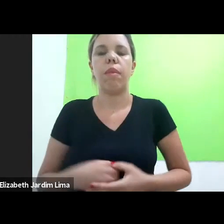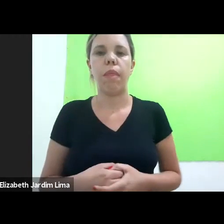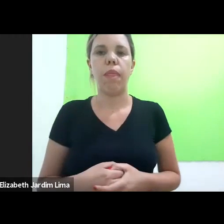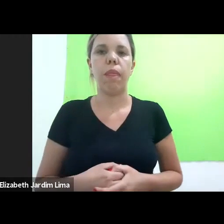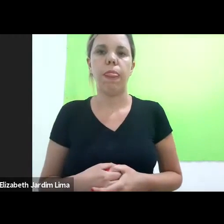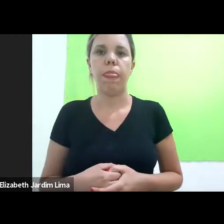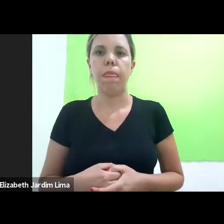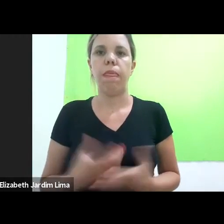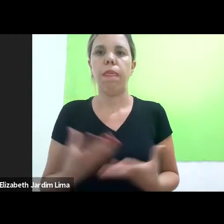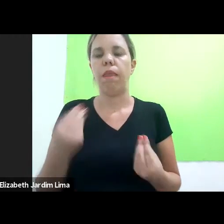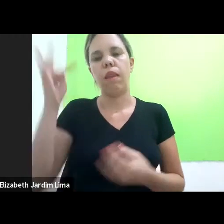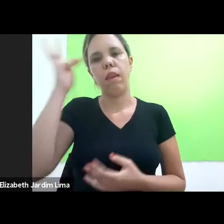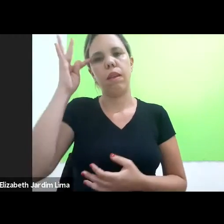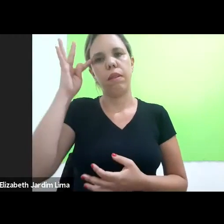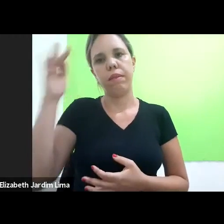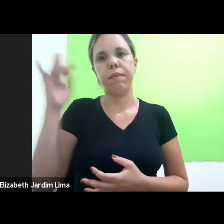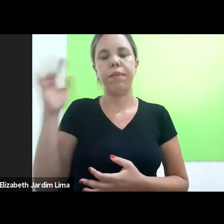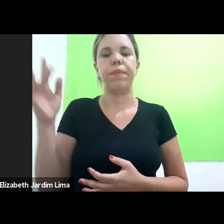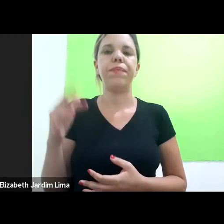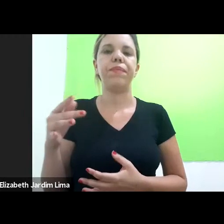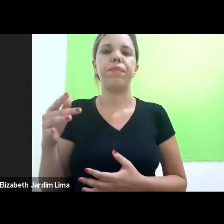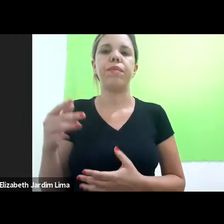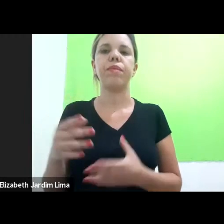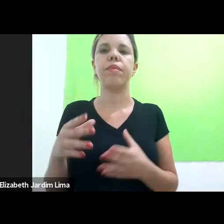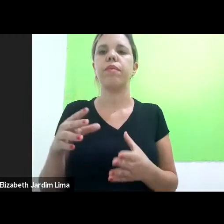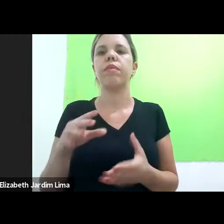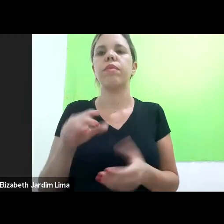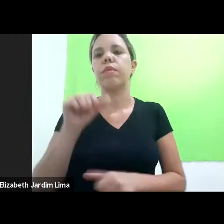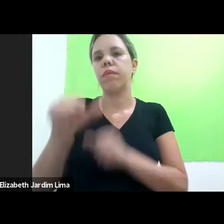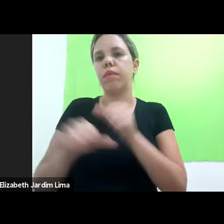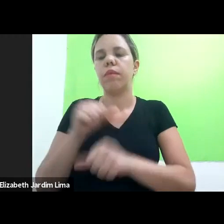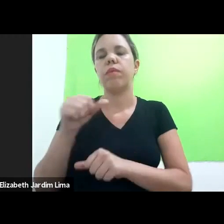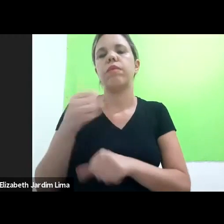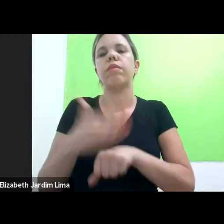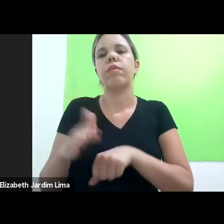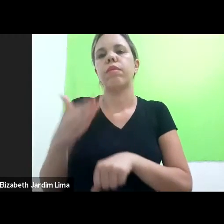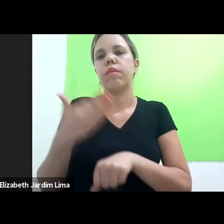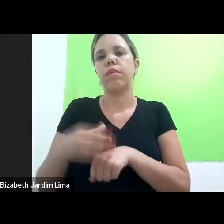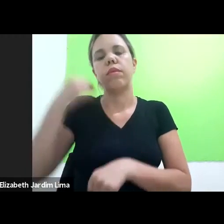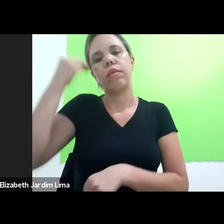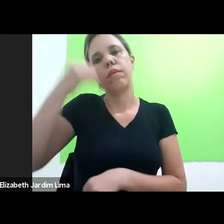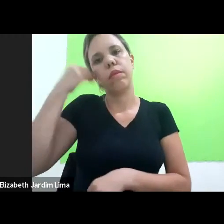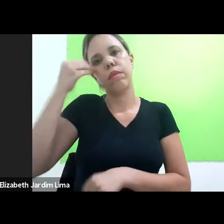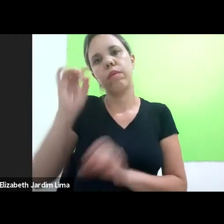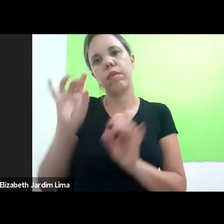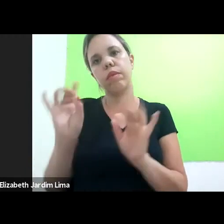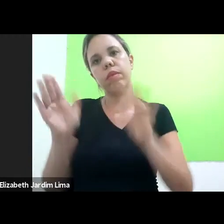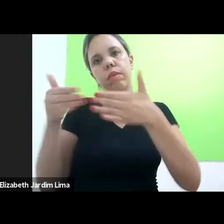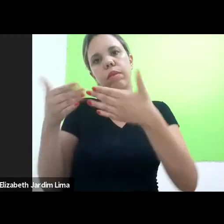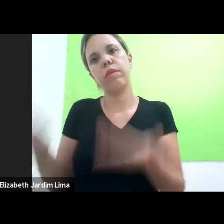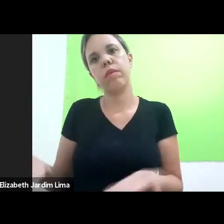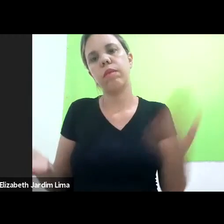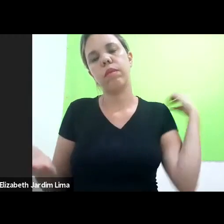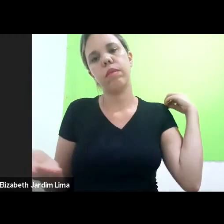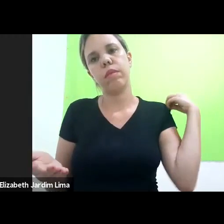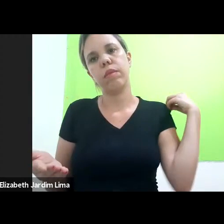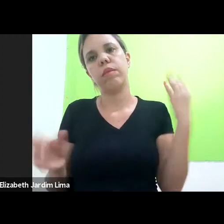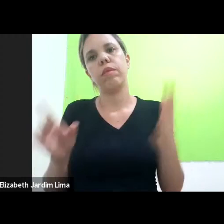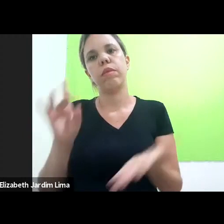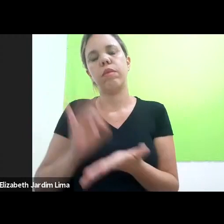muita teorização, né? E foge muito de uma prática, de uma vivência específica, com realidades,